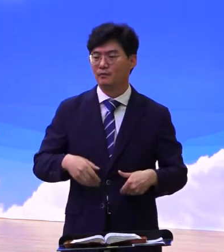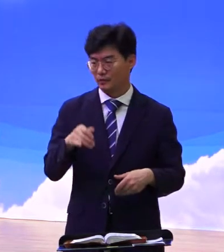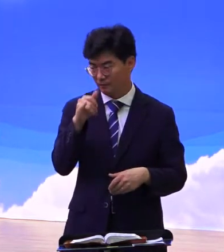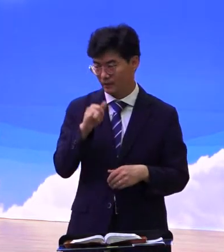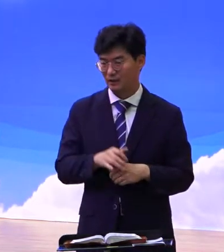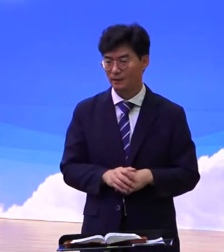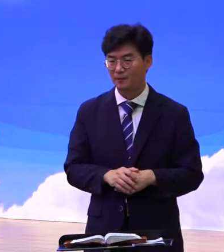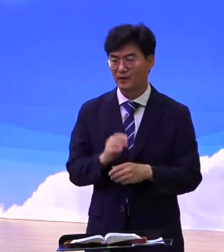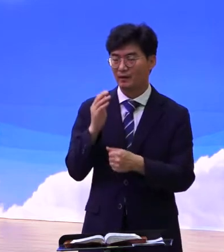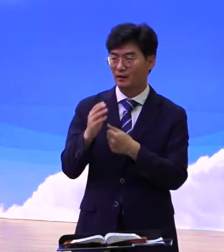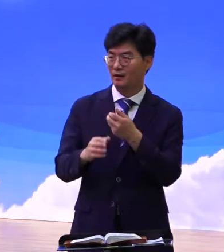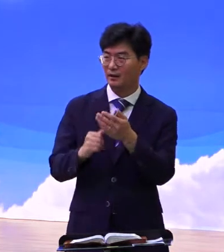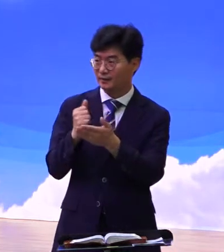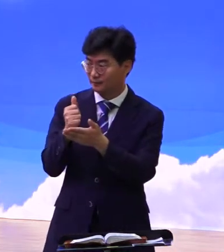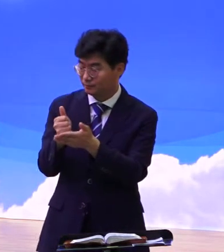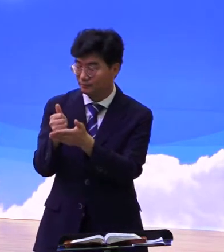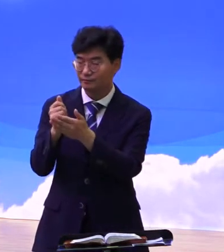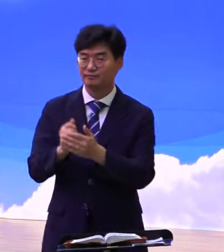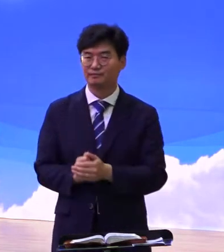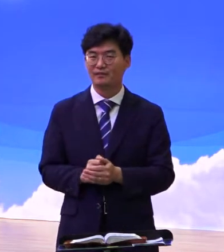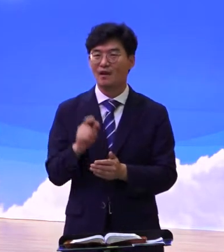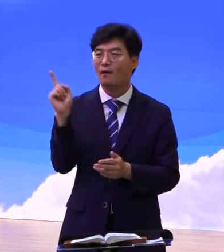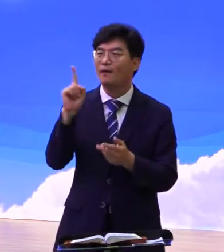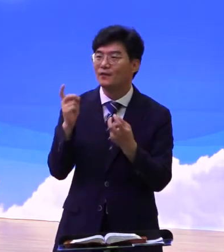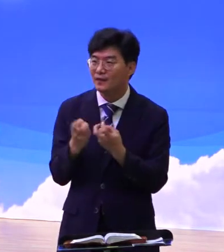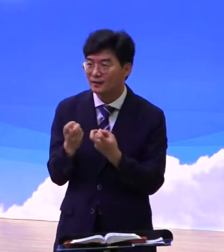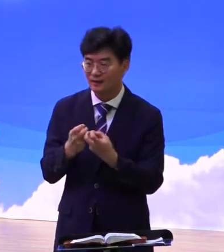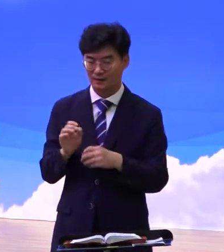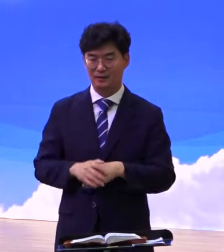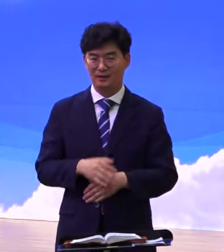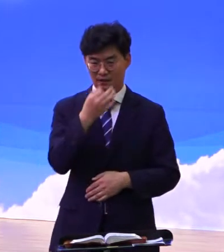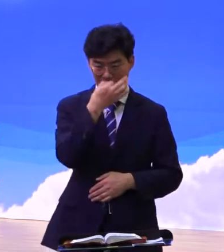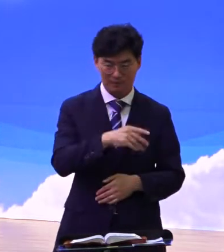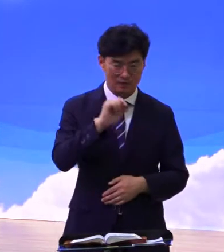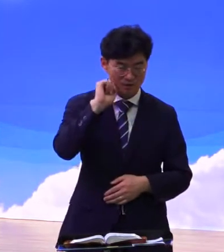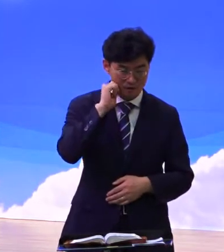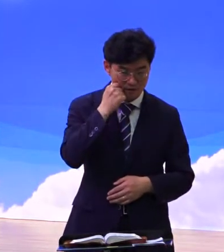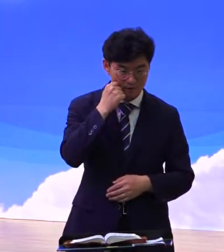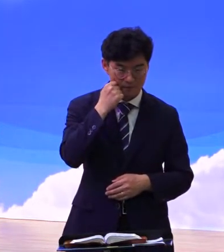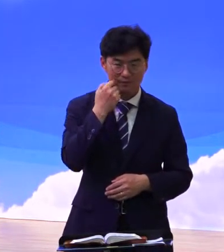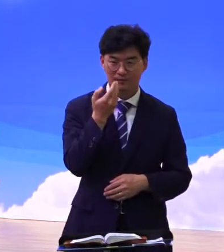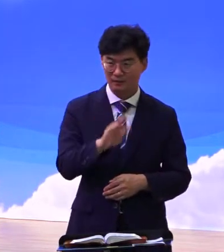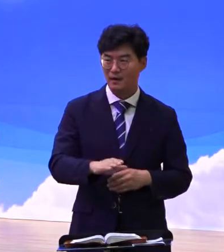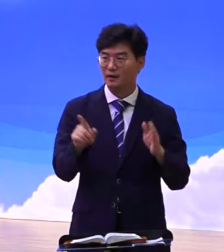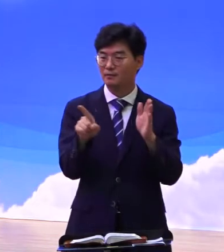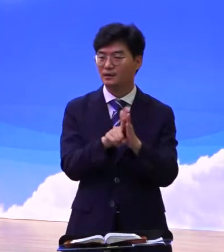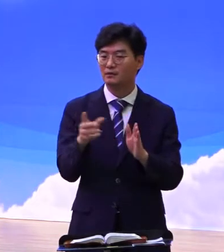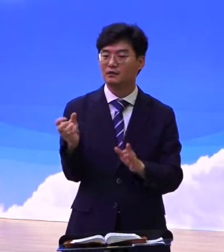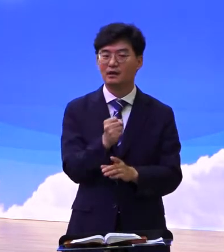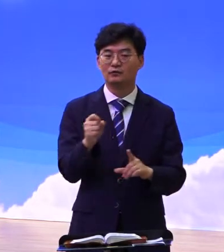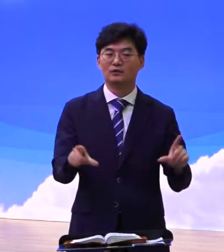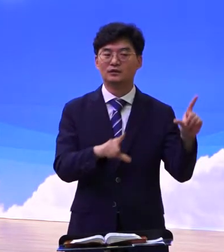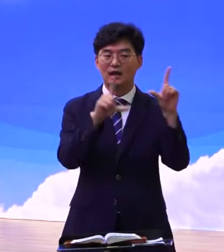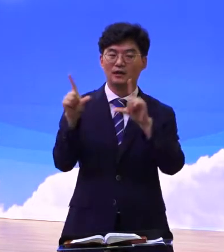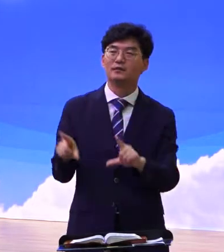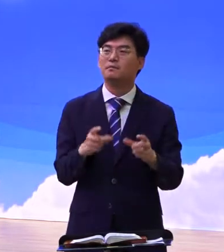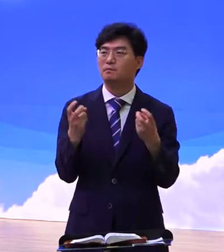이 시대에, 이 힘든 시대에 믿음으로 사는 것입니까? 하나님께 질문하며 여러분